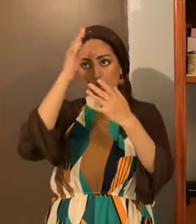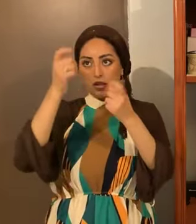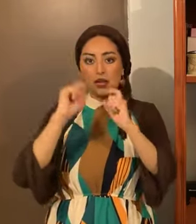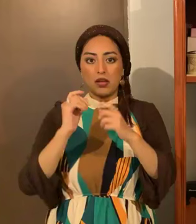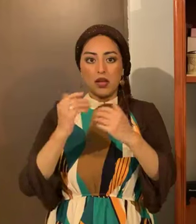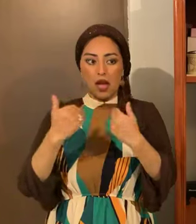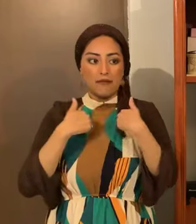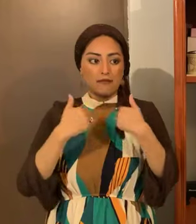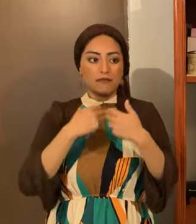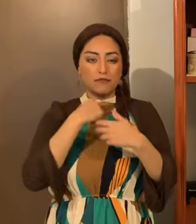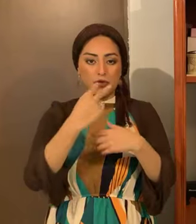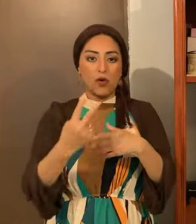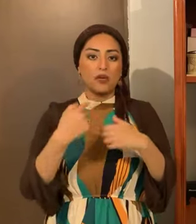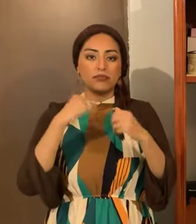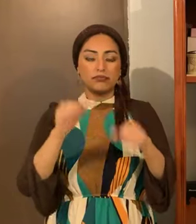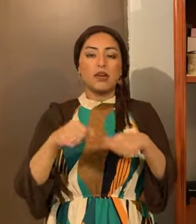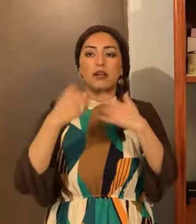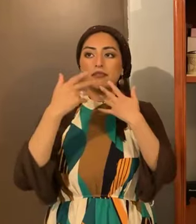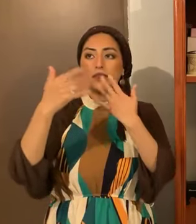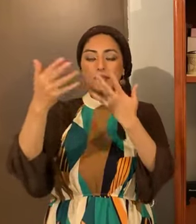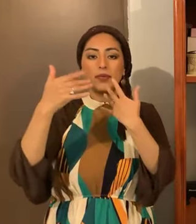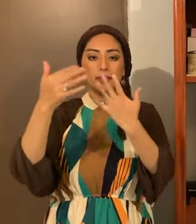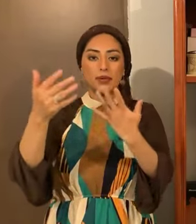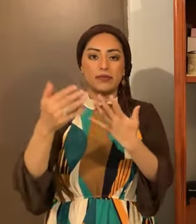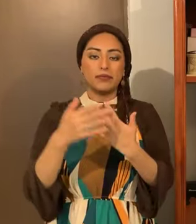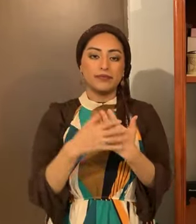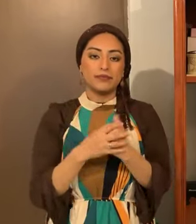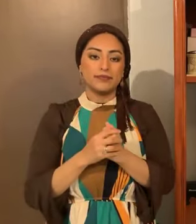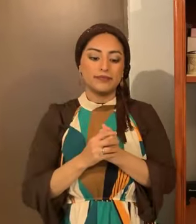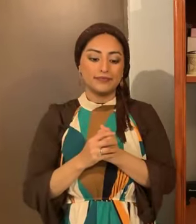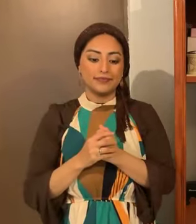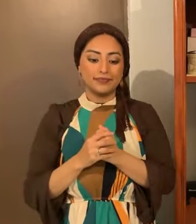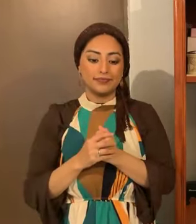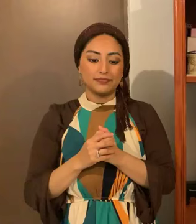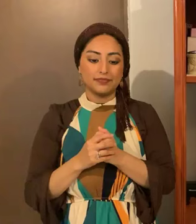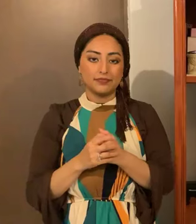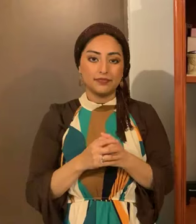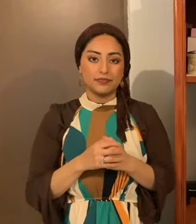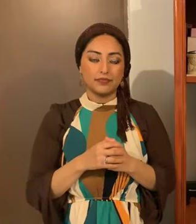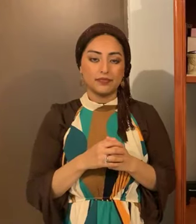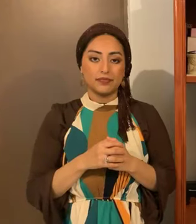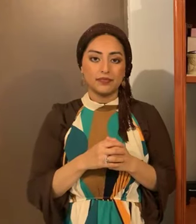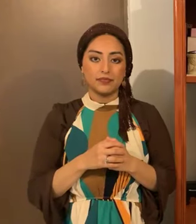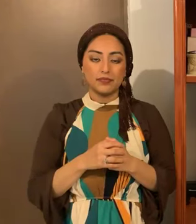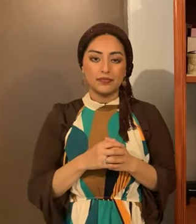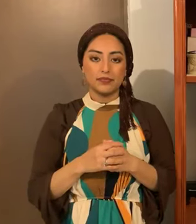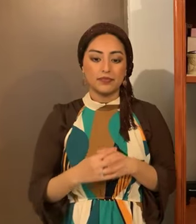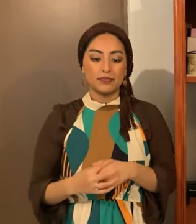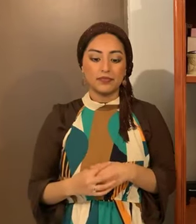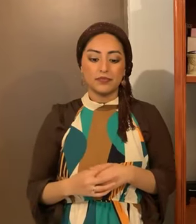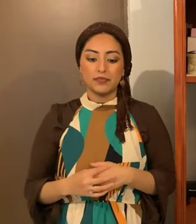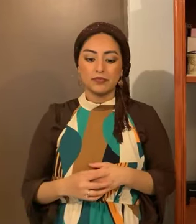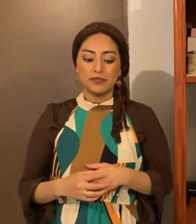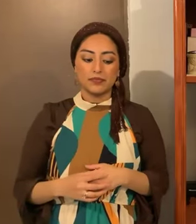voz, tenemos voz, le podemos cantar. Aleluya. Ahora,